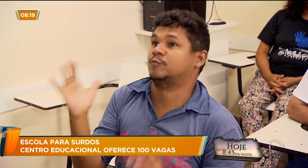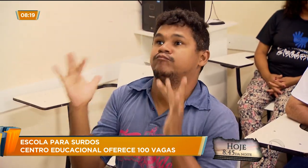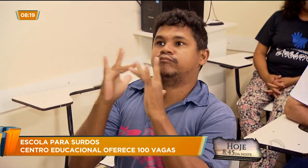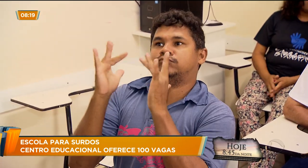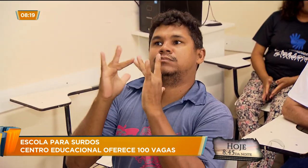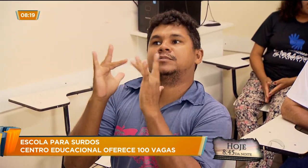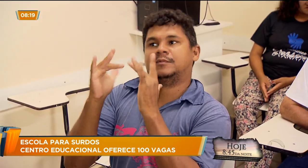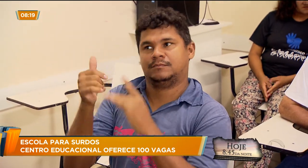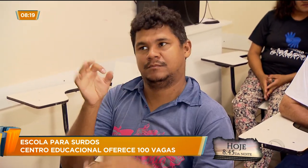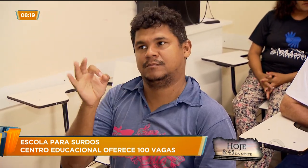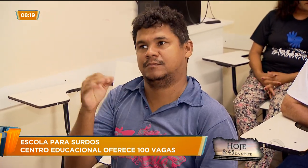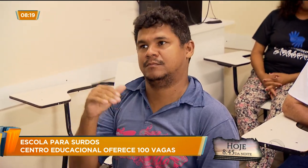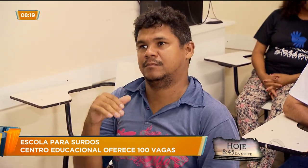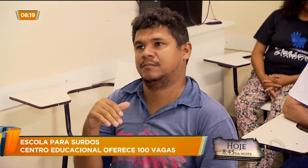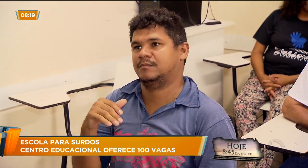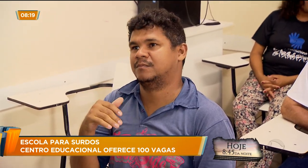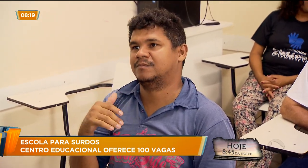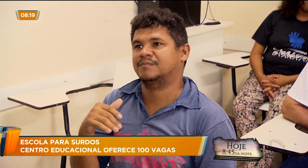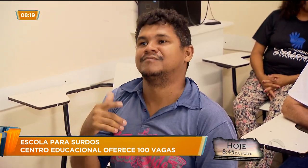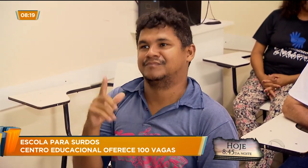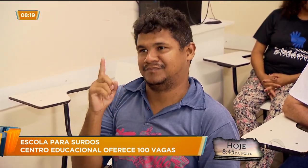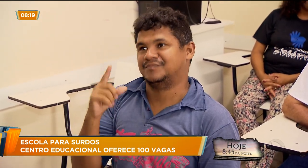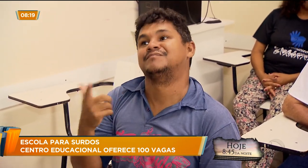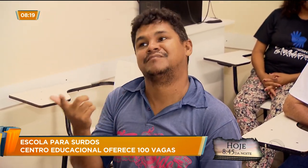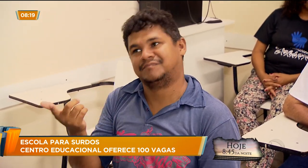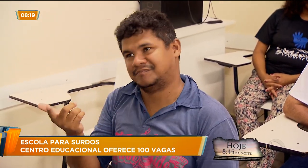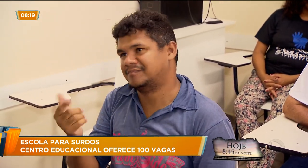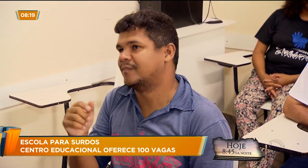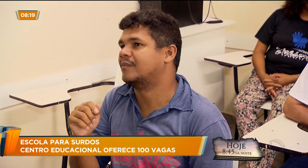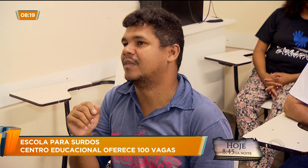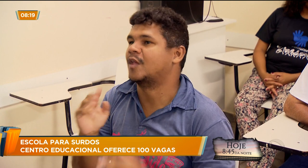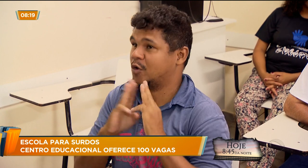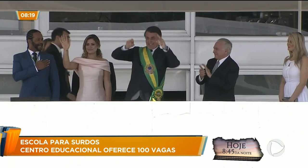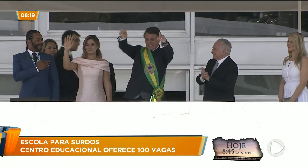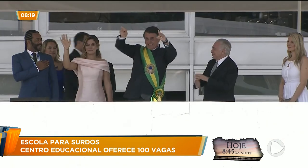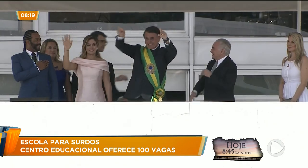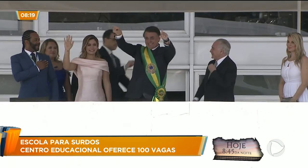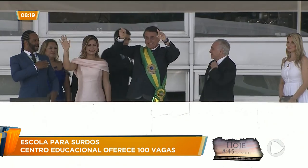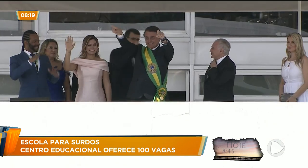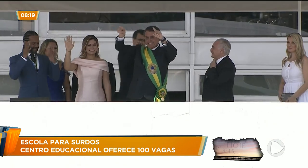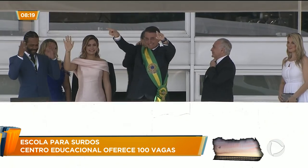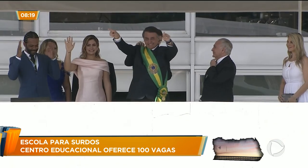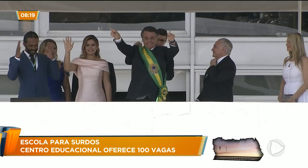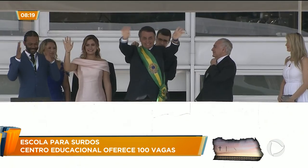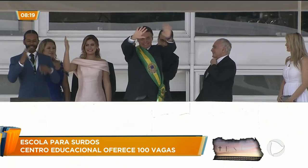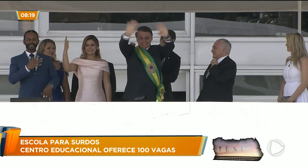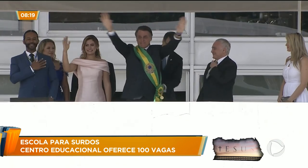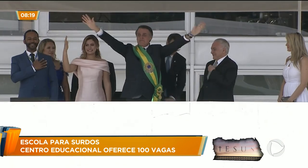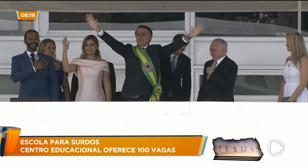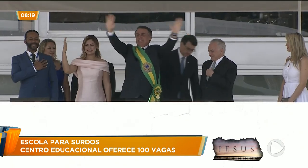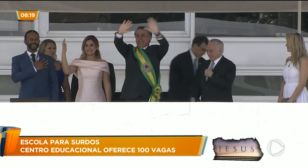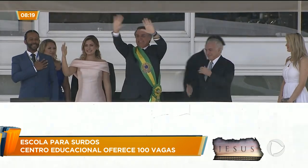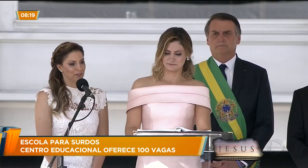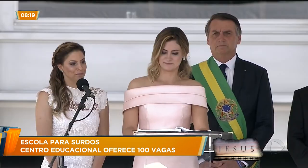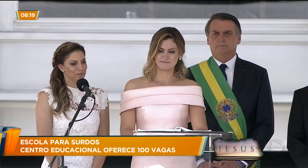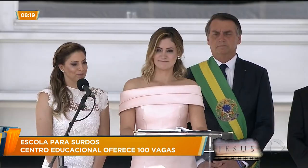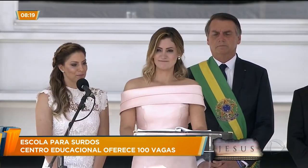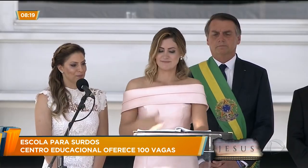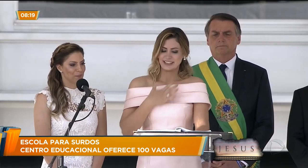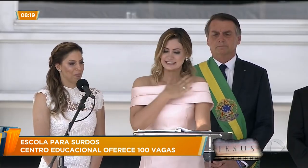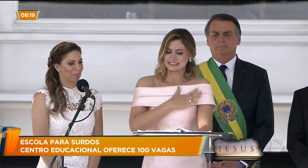conjunto de formas gestuais que tem uma estrutura gramatical própria. A primeira-dama, Michele Bolsonaro,